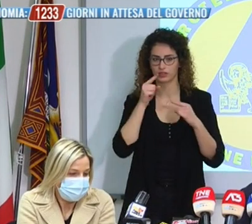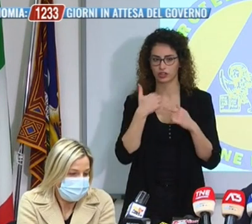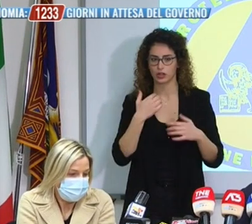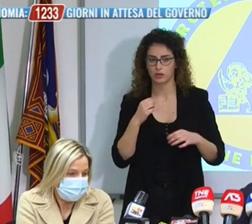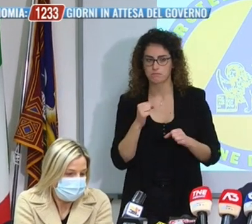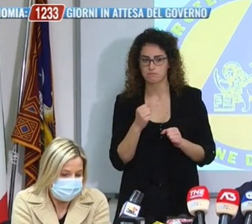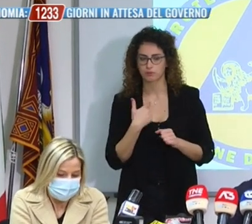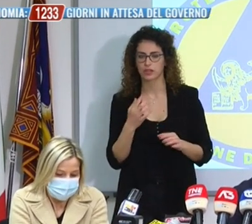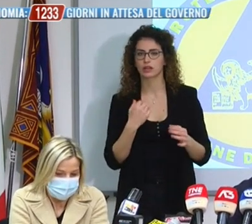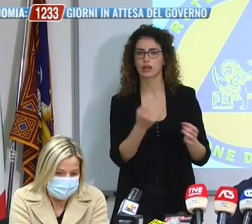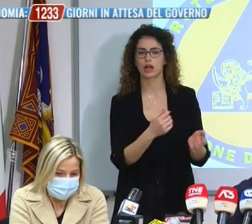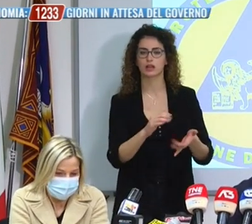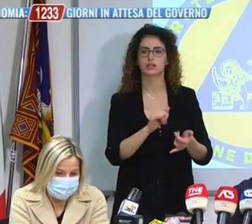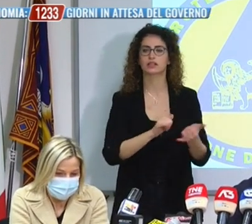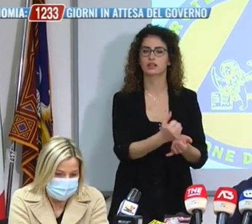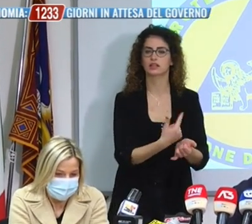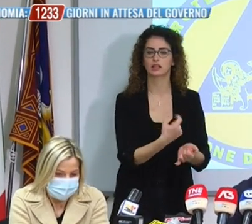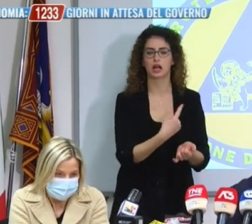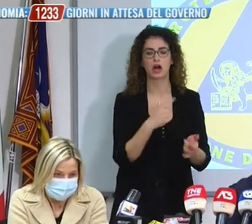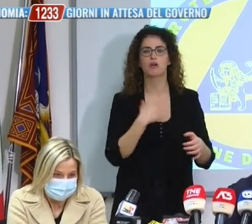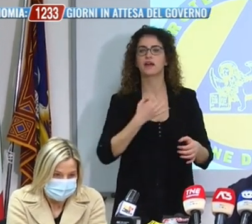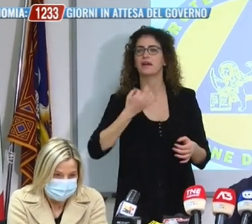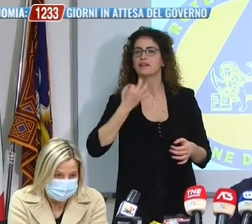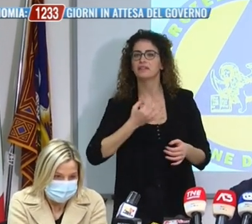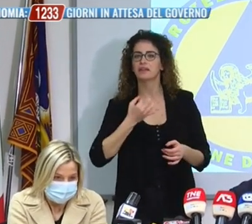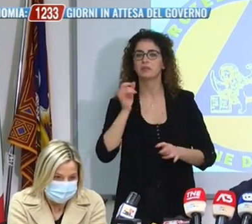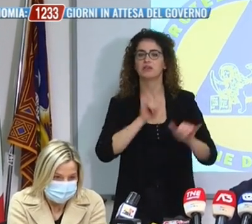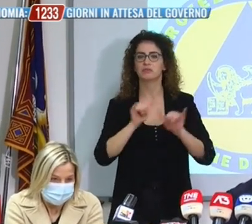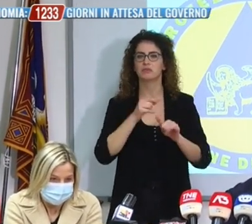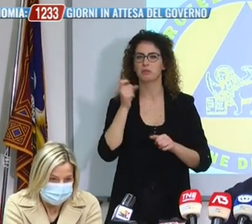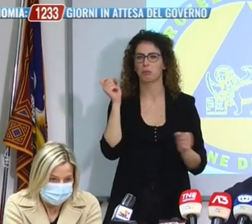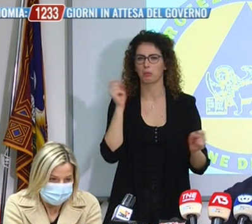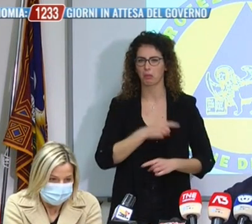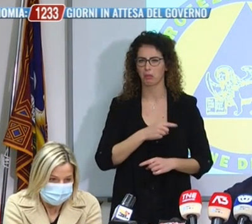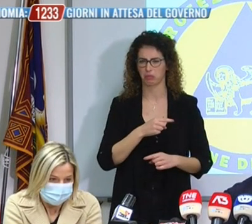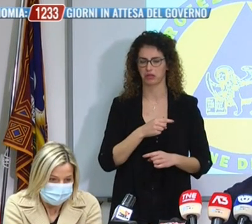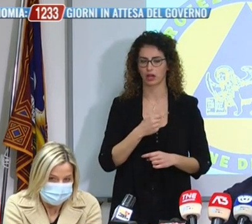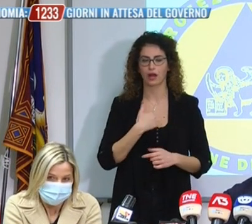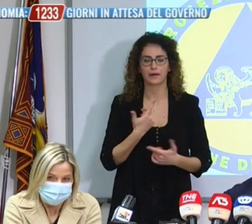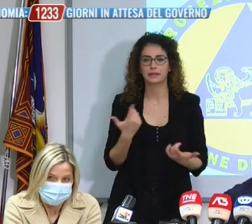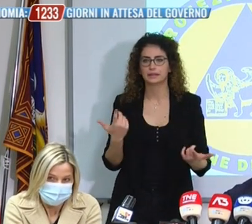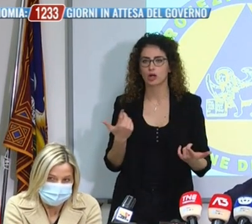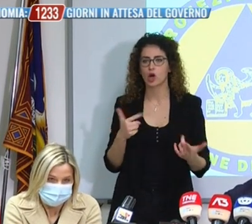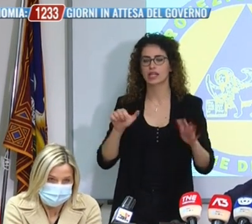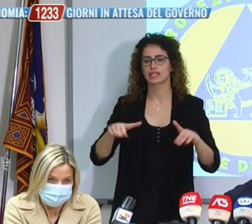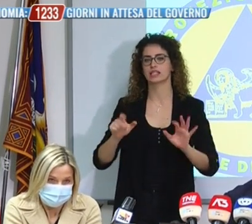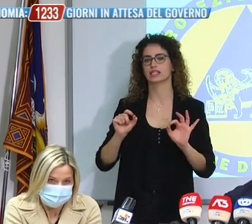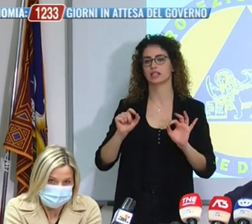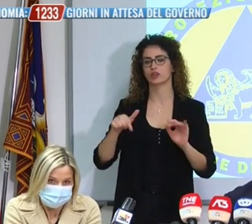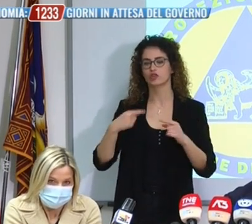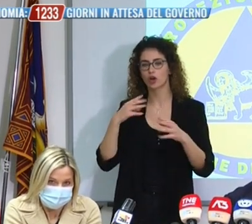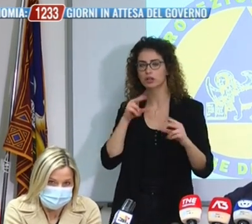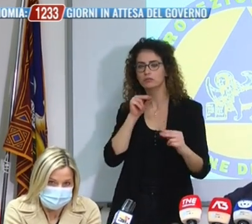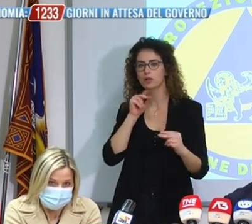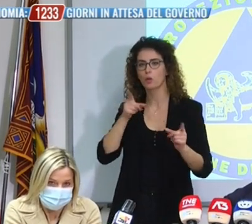scrive, dice, ma voi portate, cioè, sempre brutte notizie. No, noi diciamo quello che accade. Abbiamo parlato per 60 giorni dei dati che scendevano, se